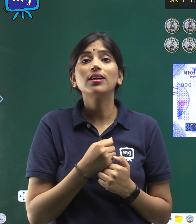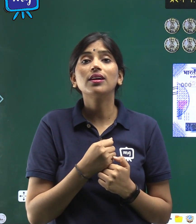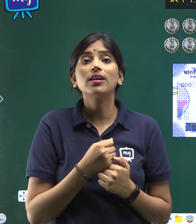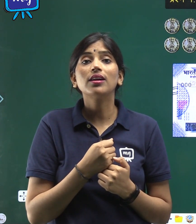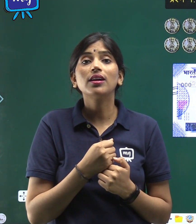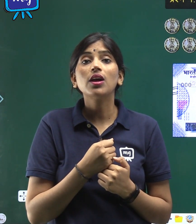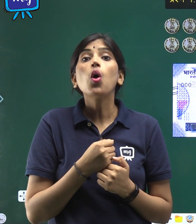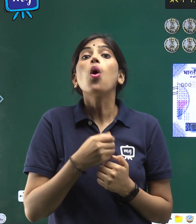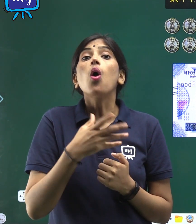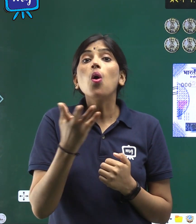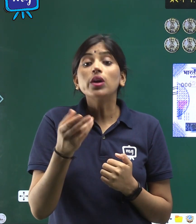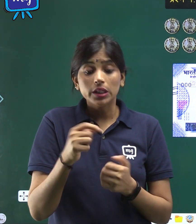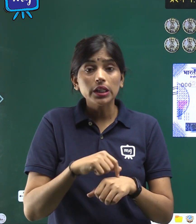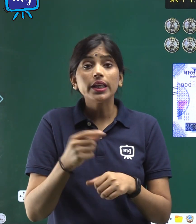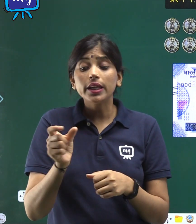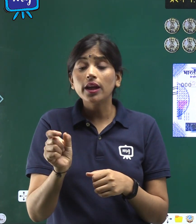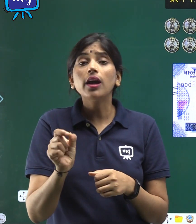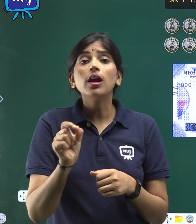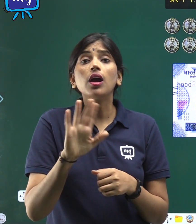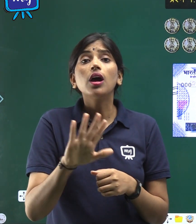और कितने के हैं?